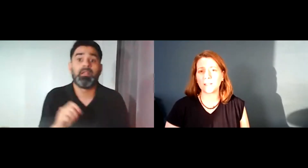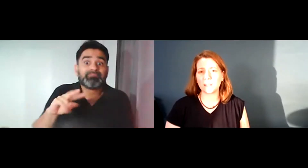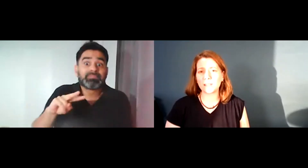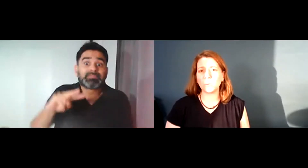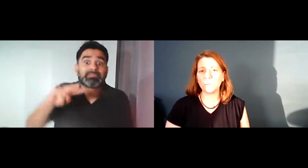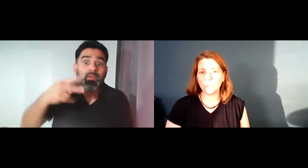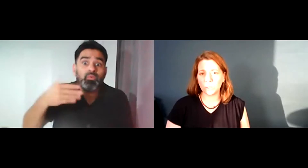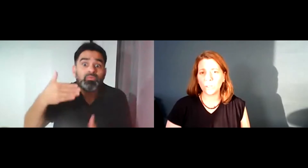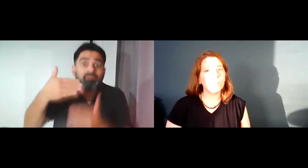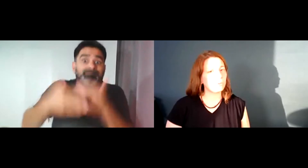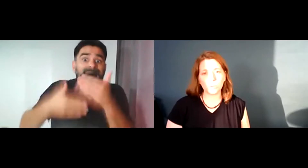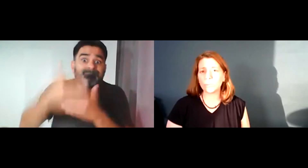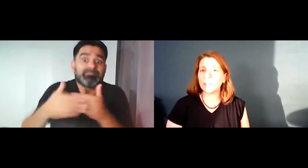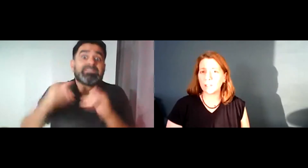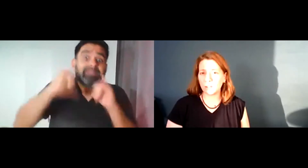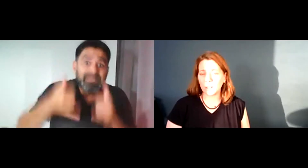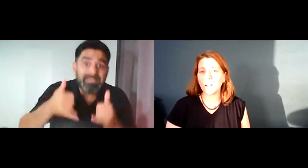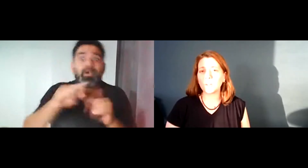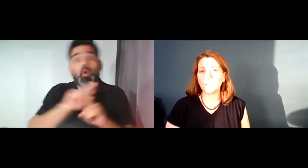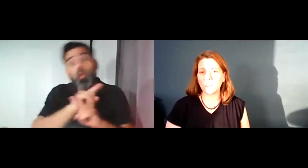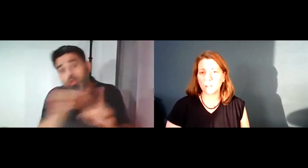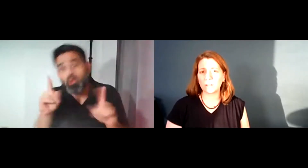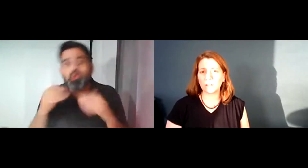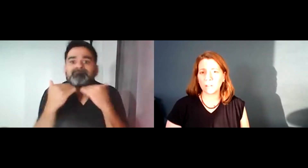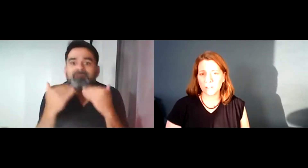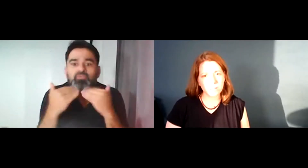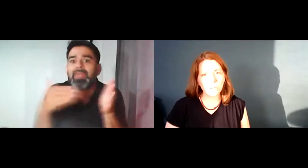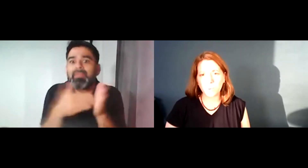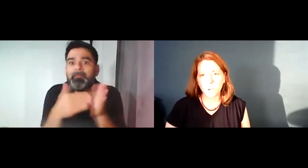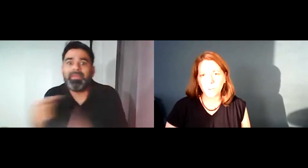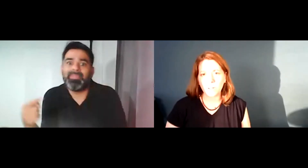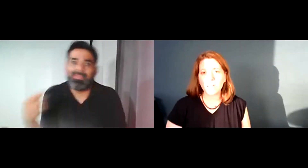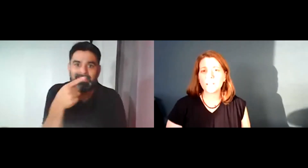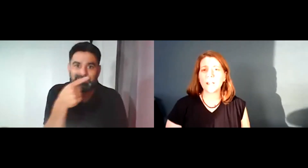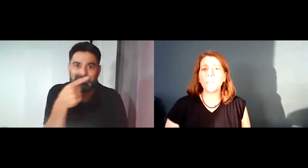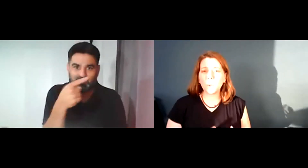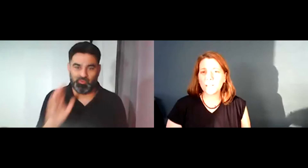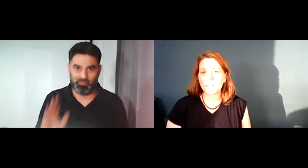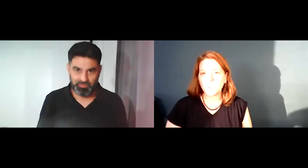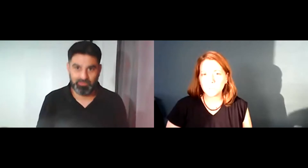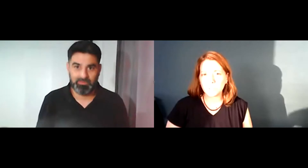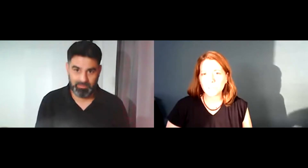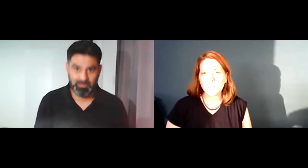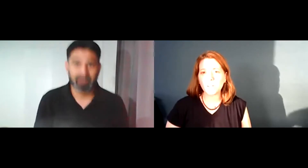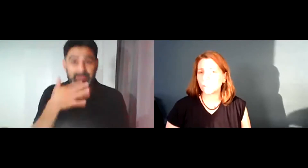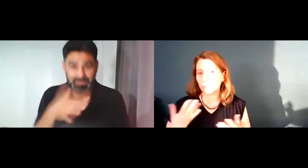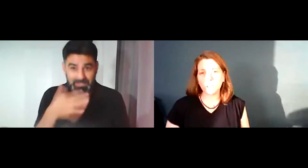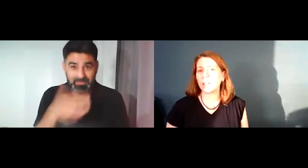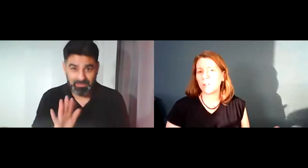hacer segundo, son ustedes los que van a continuar? Estoy seguro. Si se aprueba el segundo ciclo, son ustedes los que